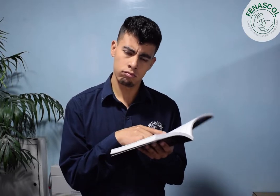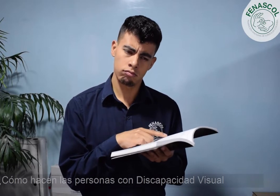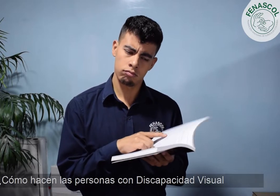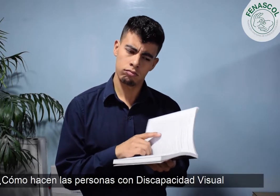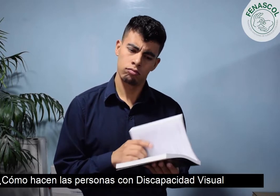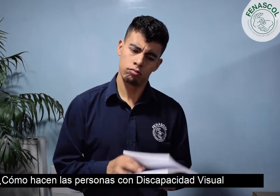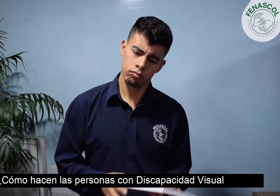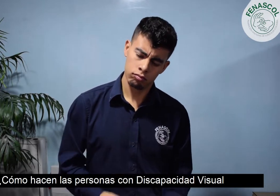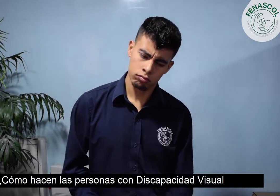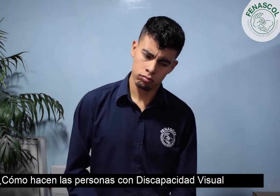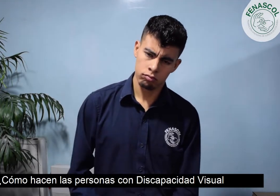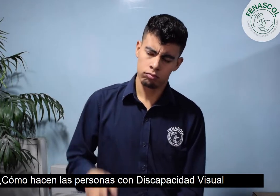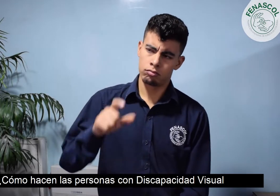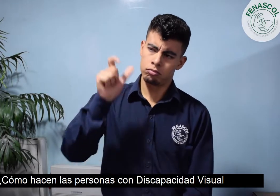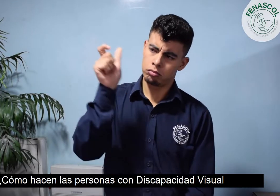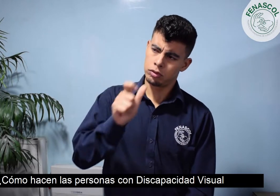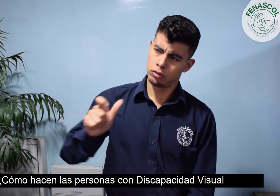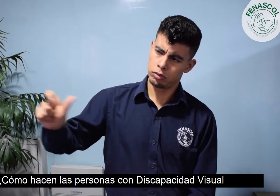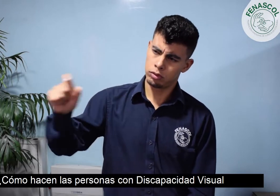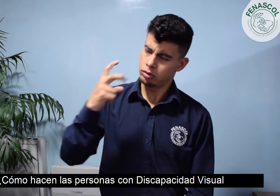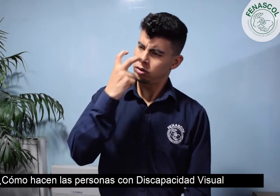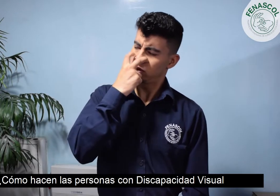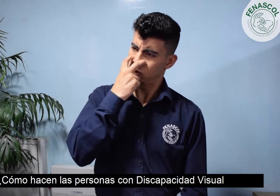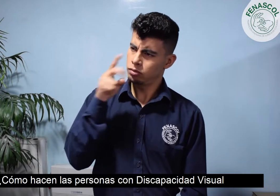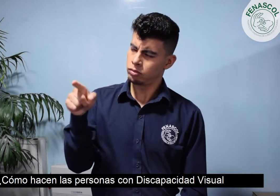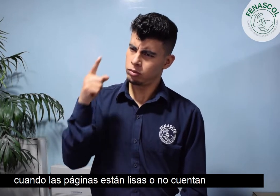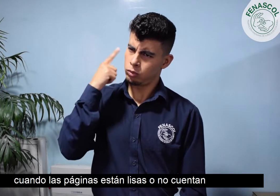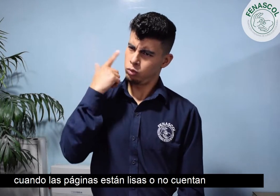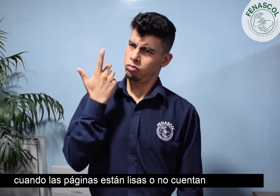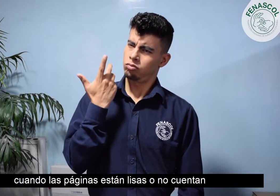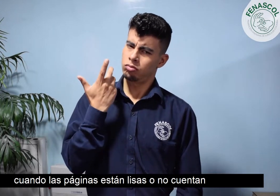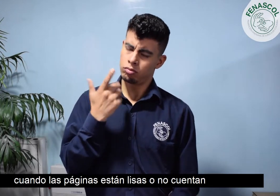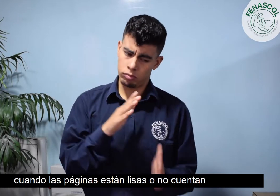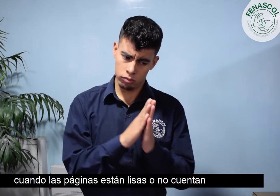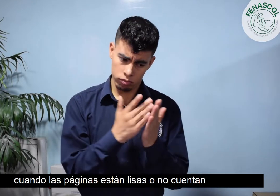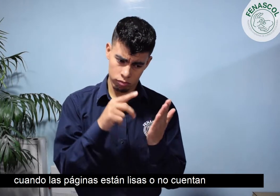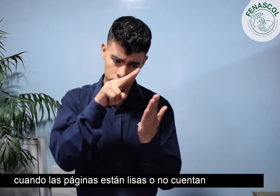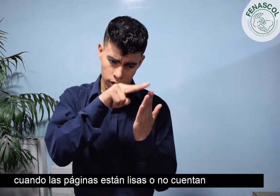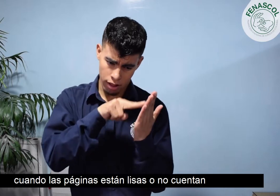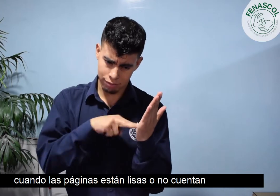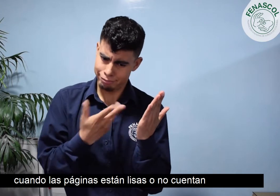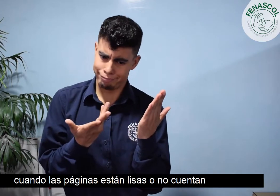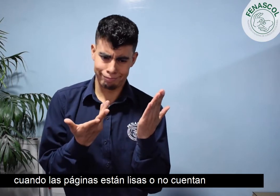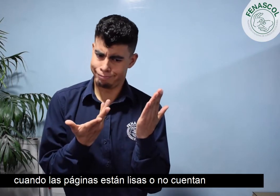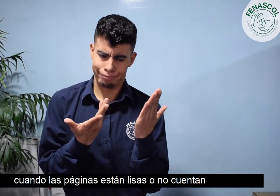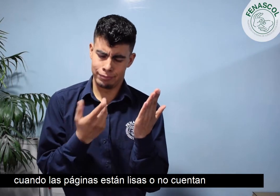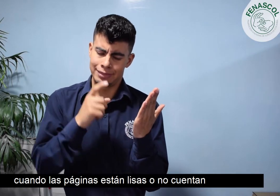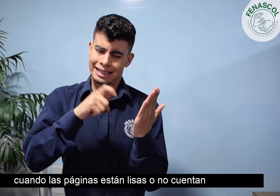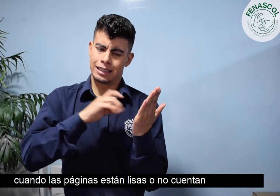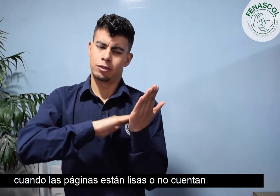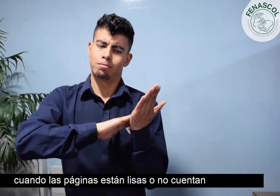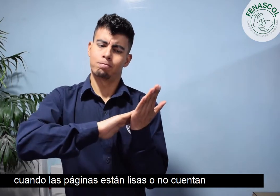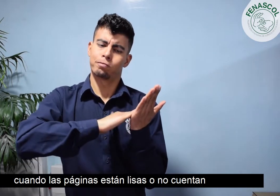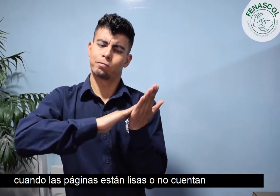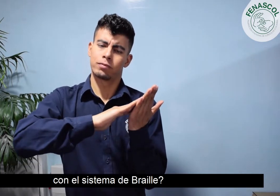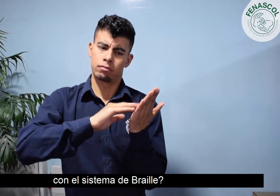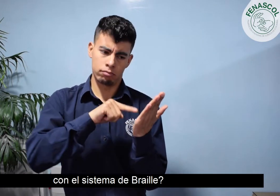como hacen las personas con discapacidad visual cuando las páginas están lisas o no cuentan con un